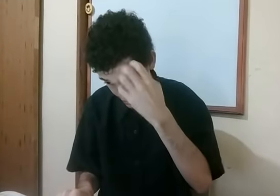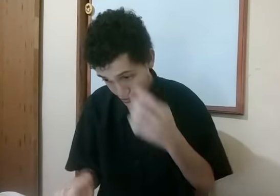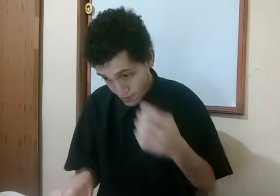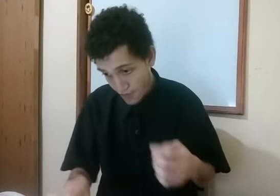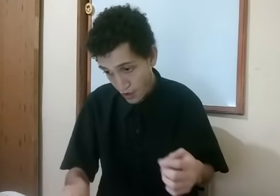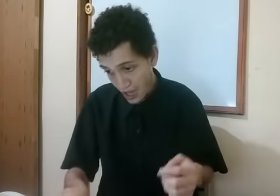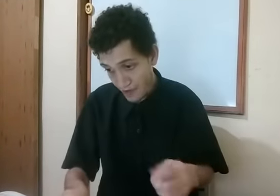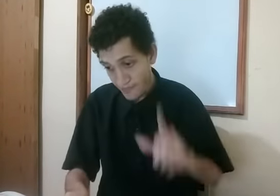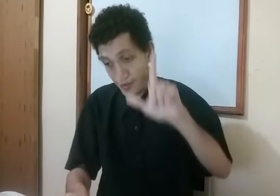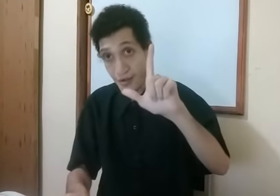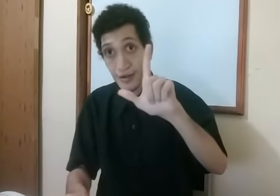Vamos lá.